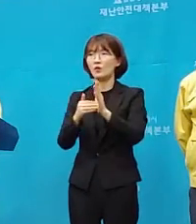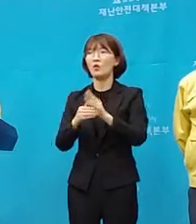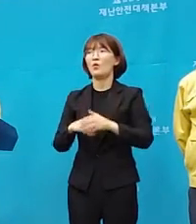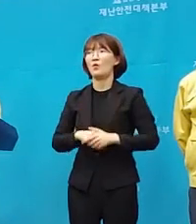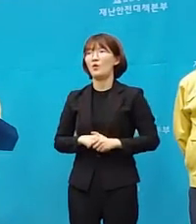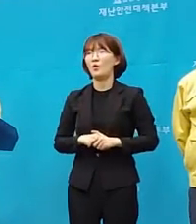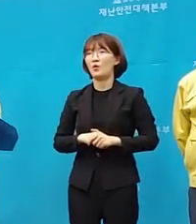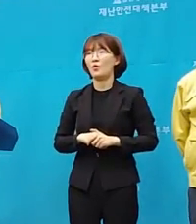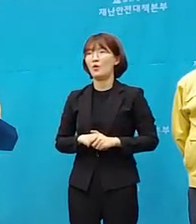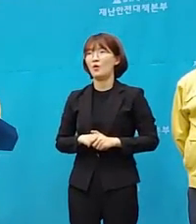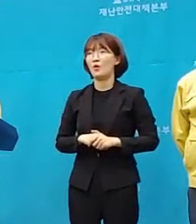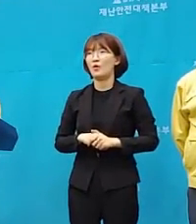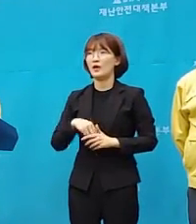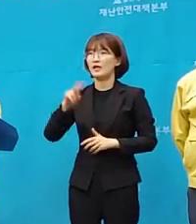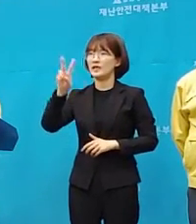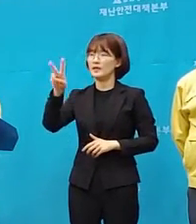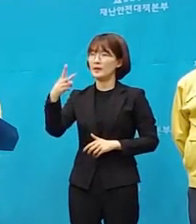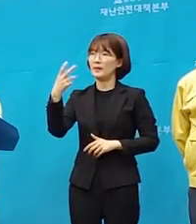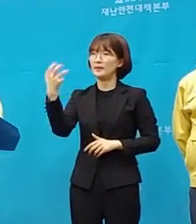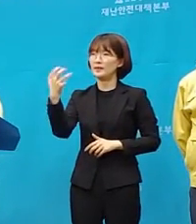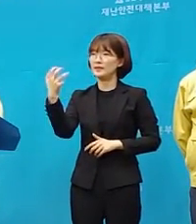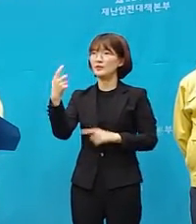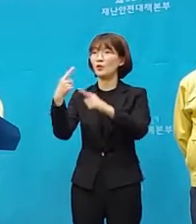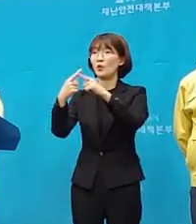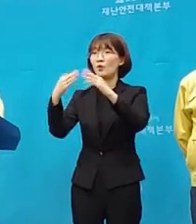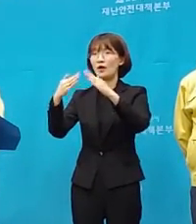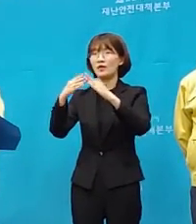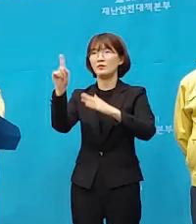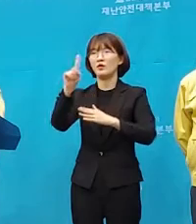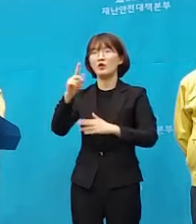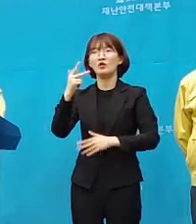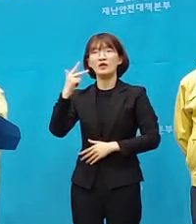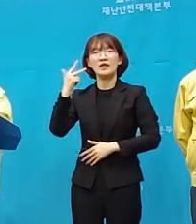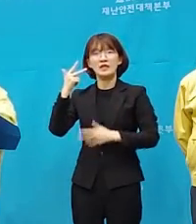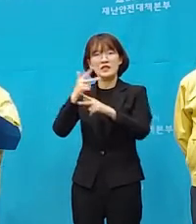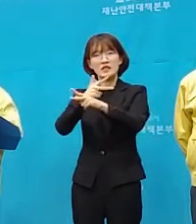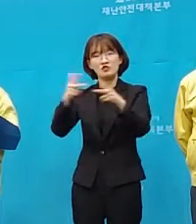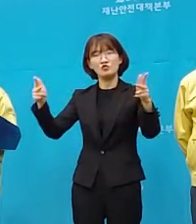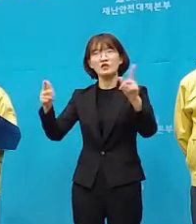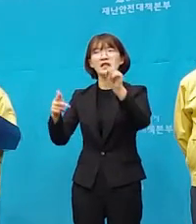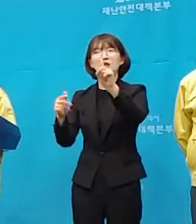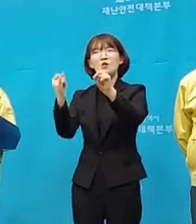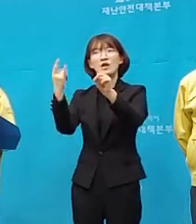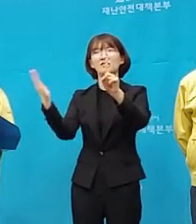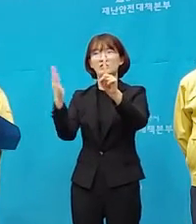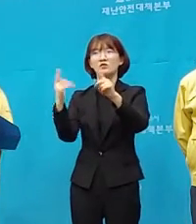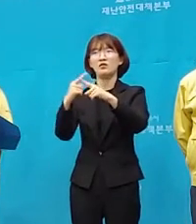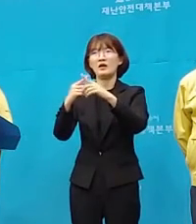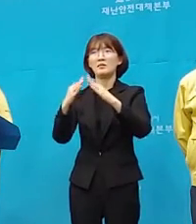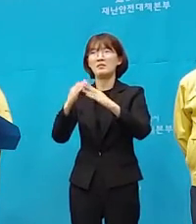정도 280개 교회는 주 1회 정도 예배를 하고 있습니다. 그러면 한